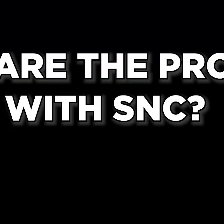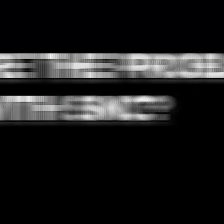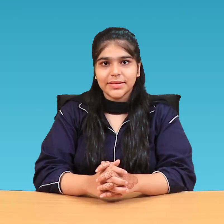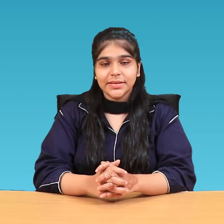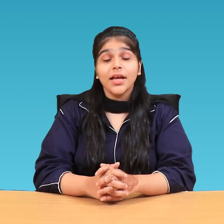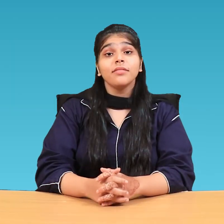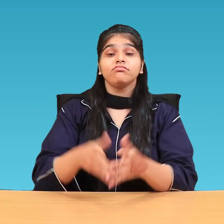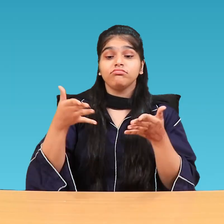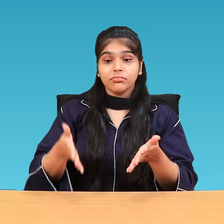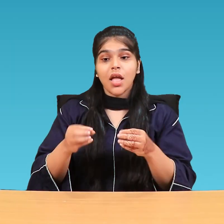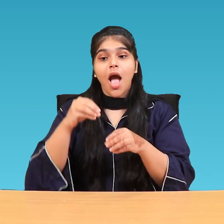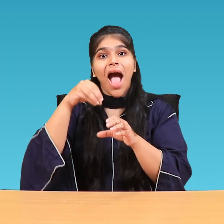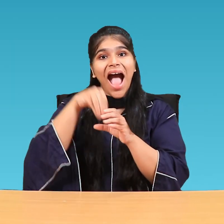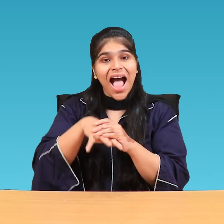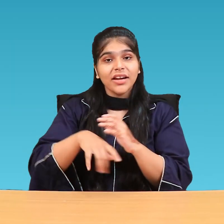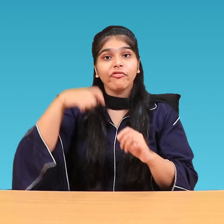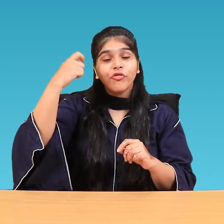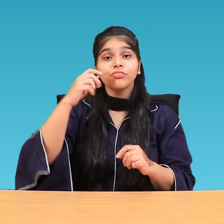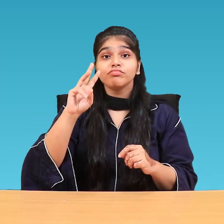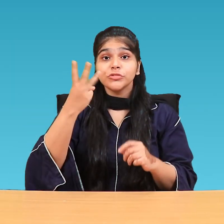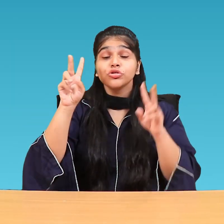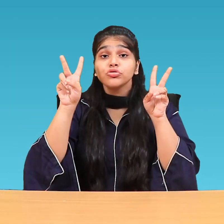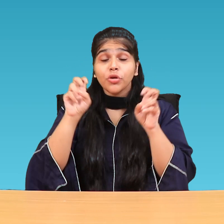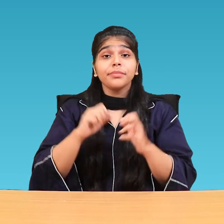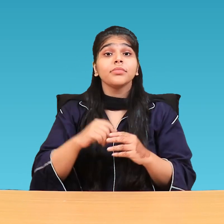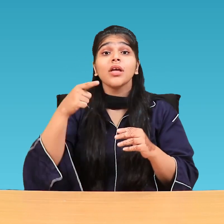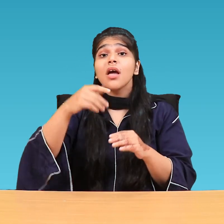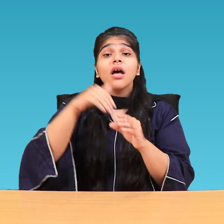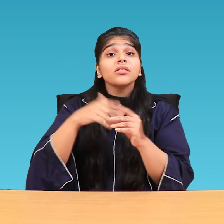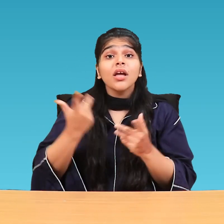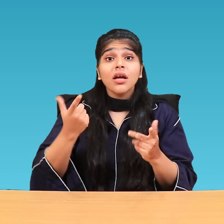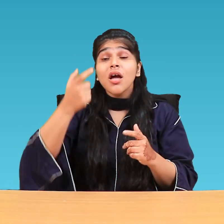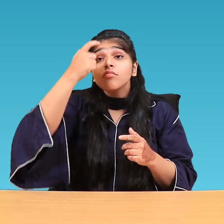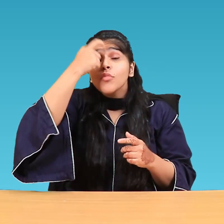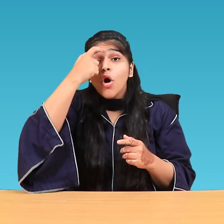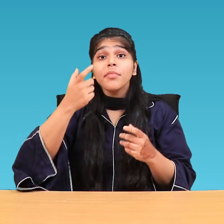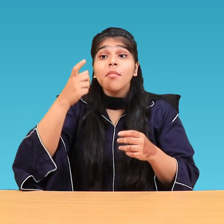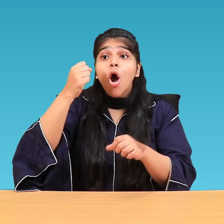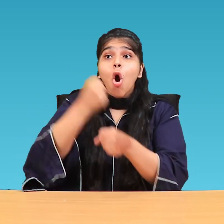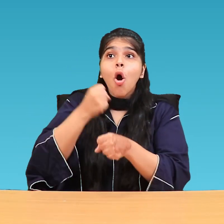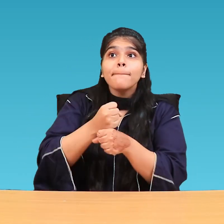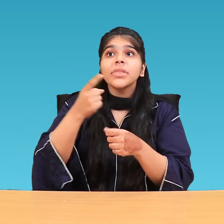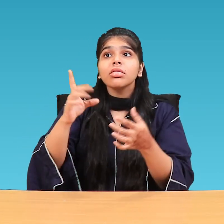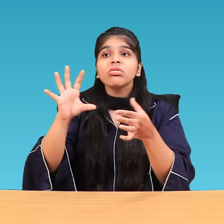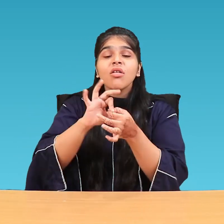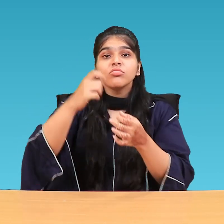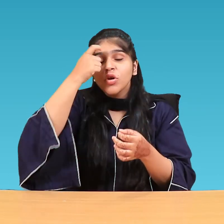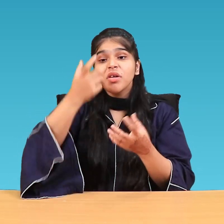Now coming on to our third topic, which is the problems faced by the government for the implementation